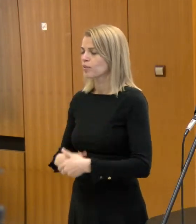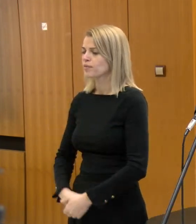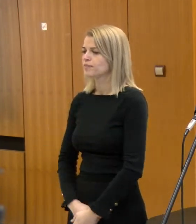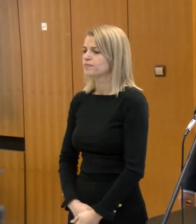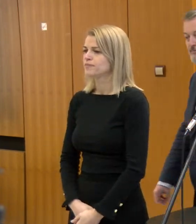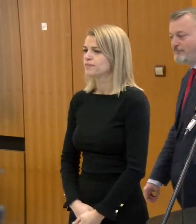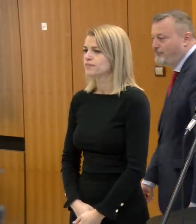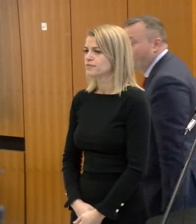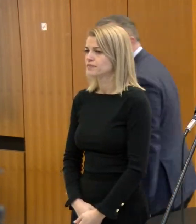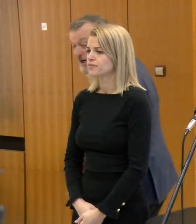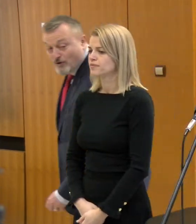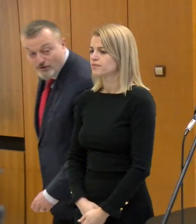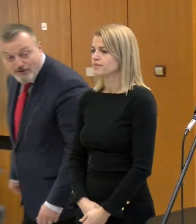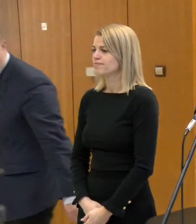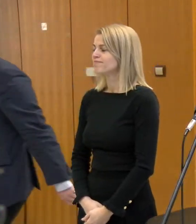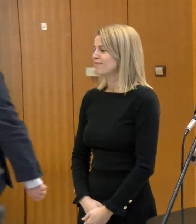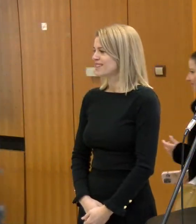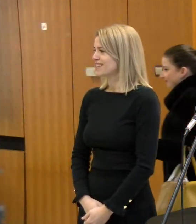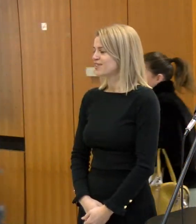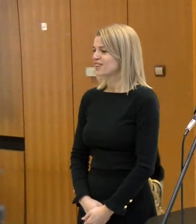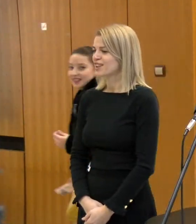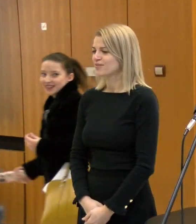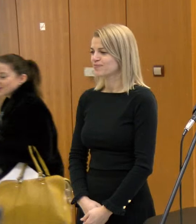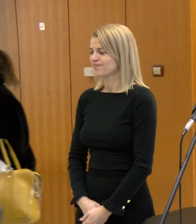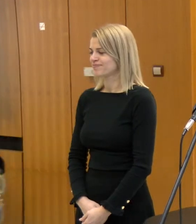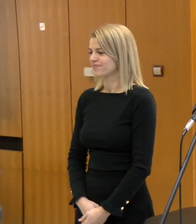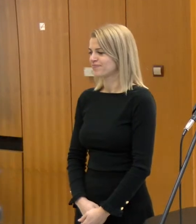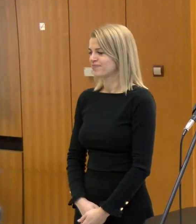Pekný deň, dovidenia. Ďakujem, dovidenia.